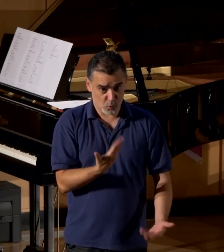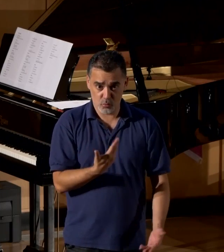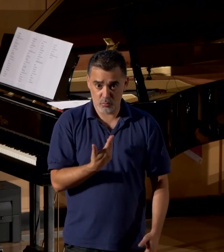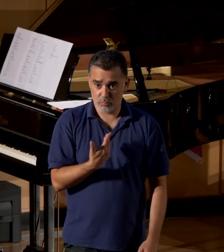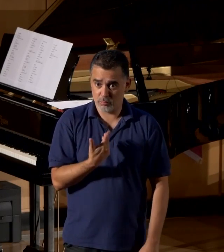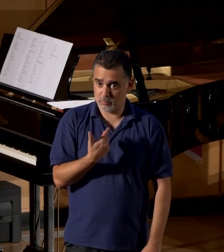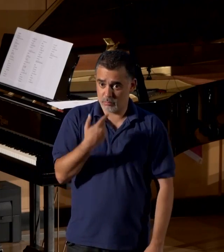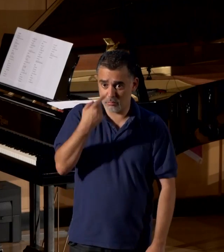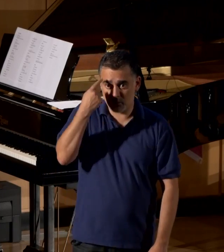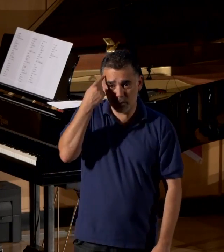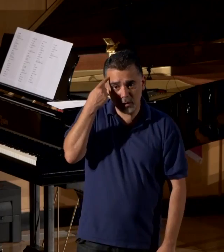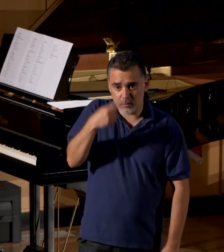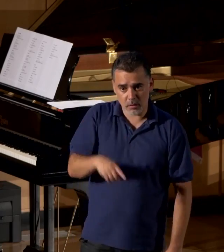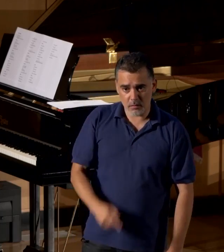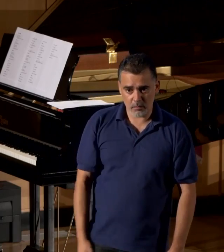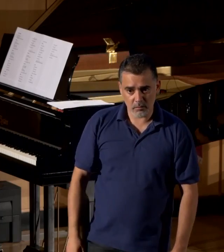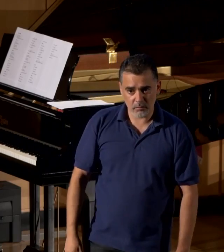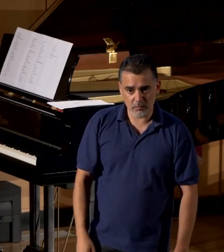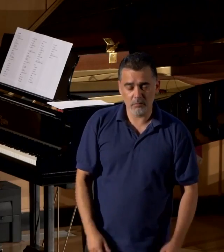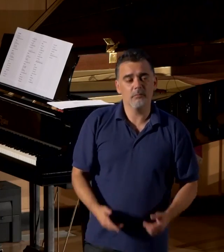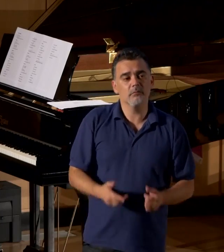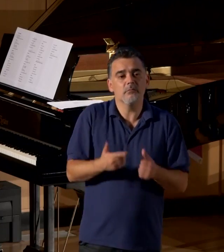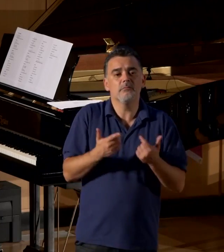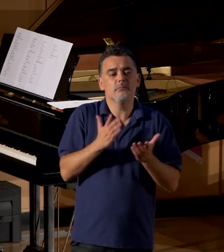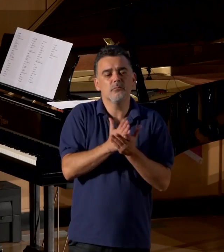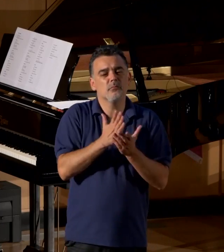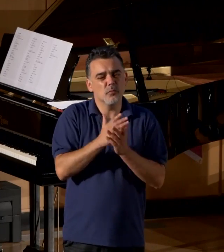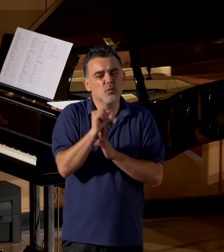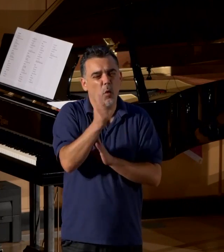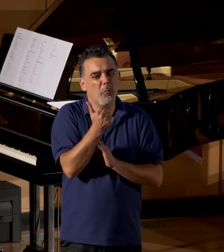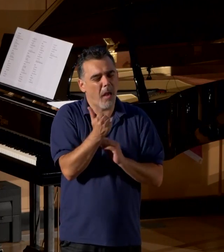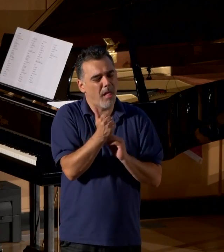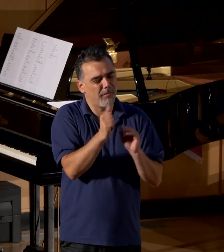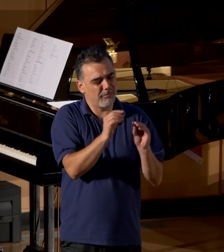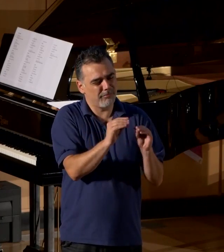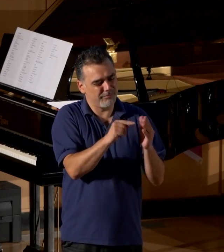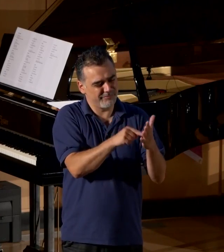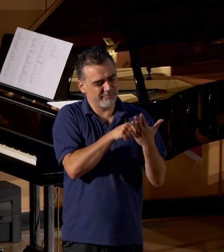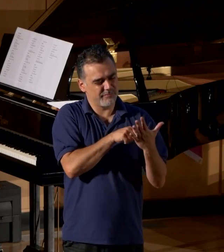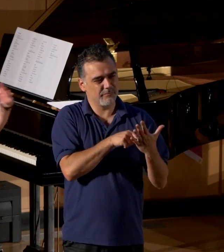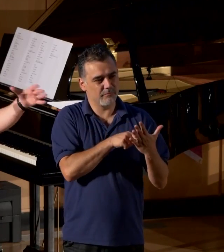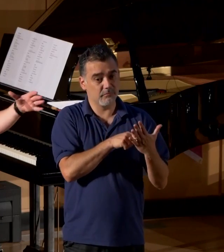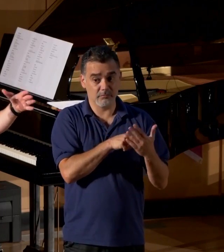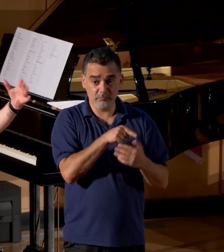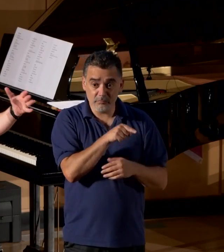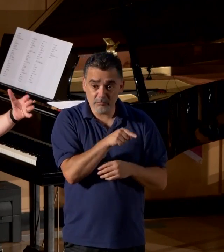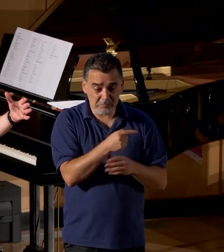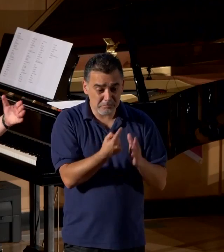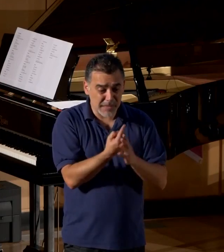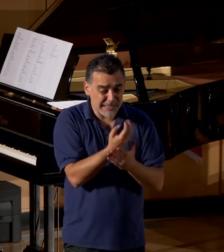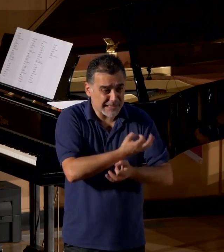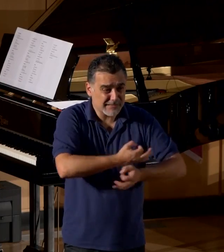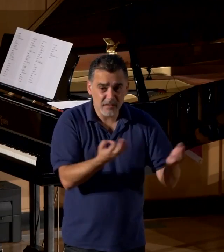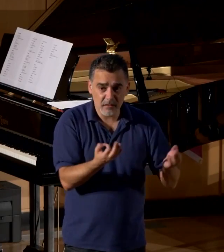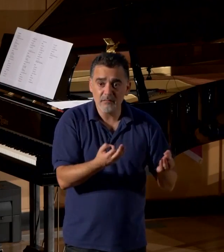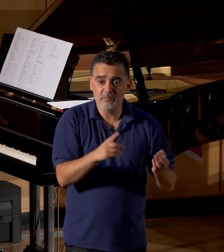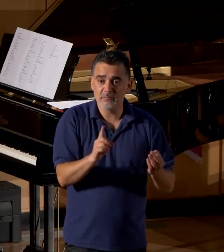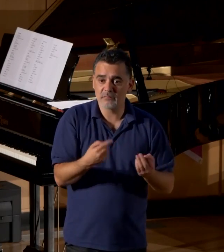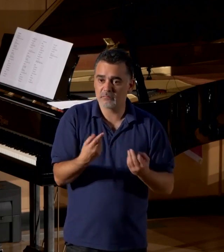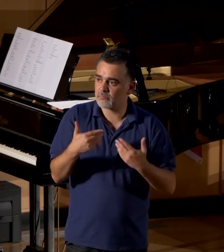nicht vermutet. Und sie haben nochmal ganz doll gezeigt, wenn hier nichts passiert, dann können wir in dem breiten Themenfeld